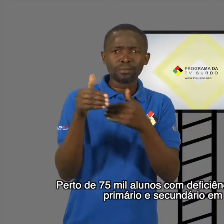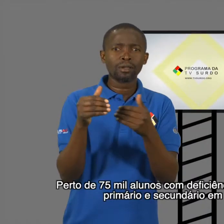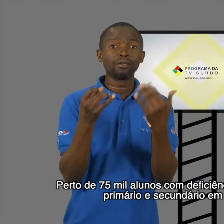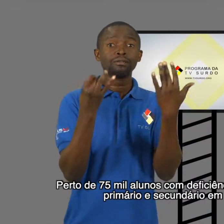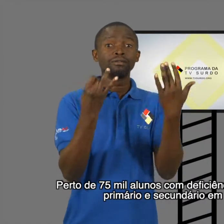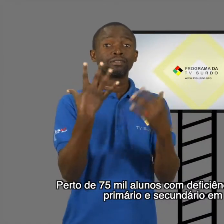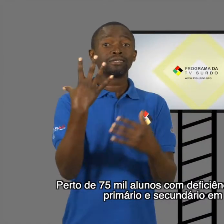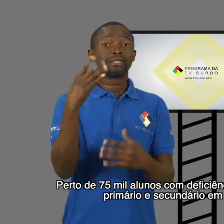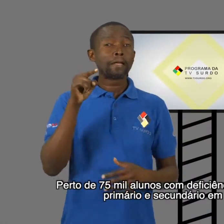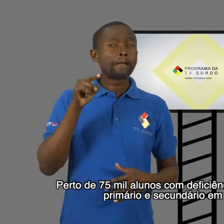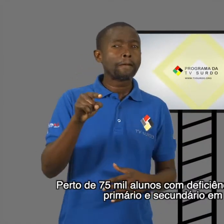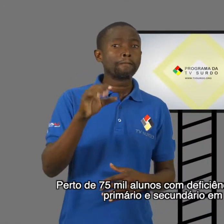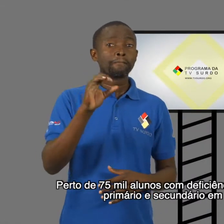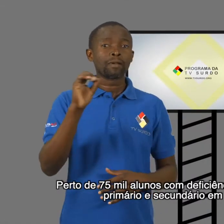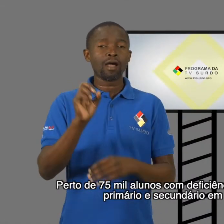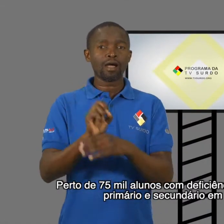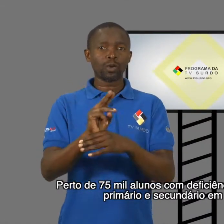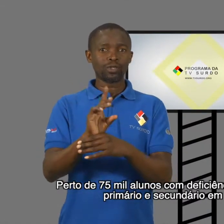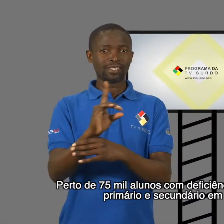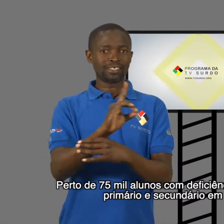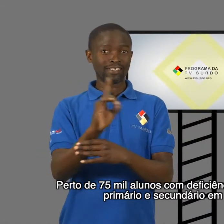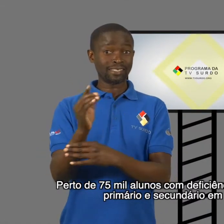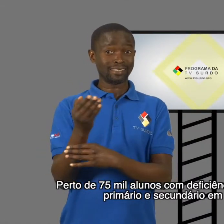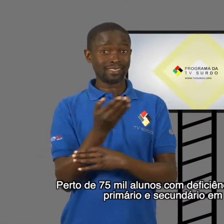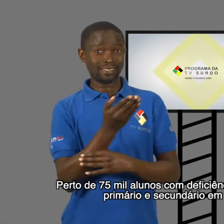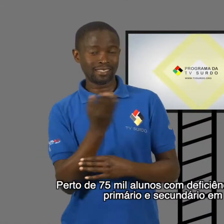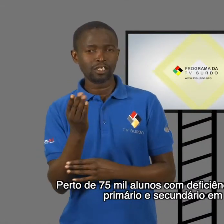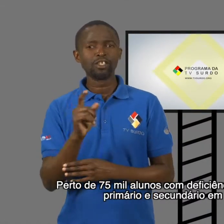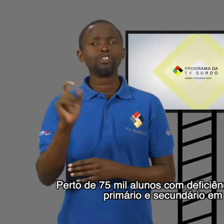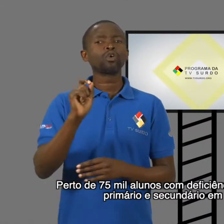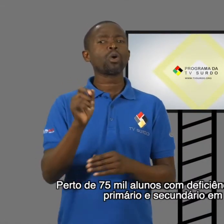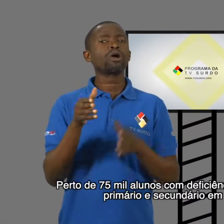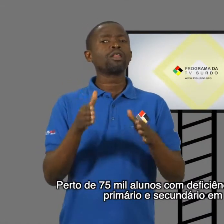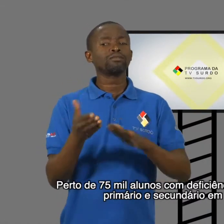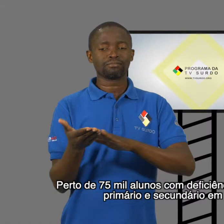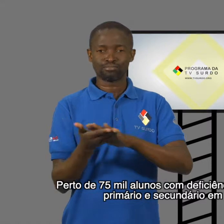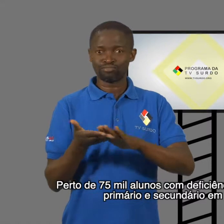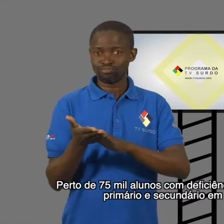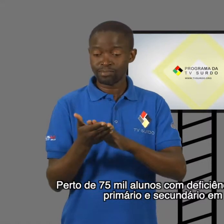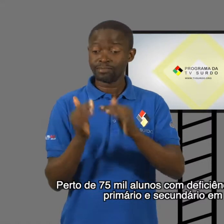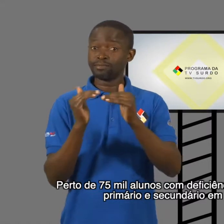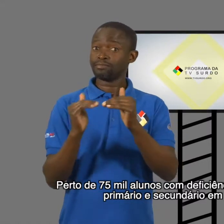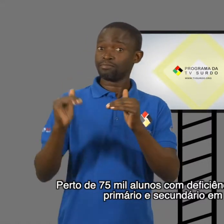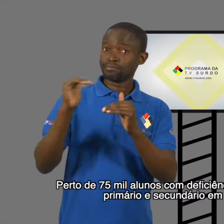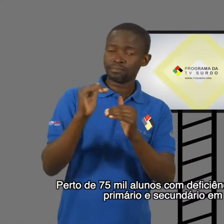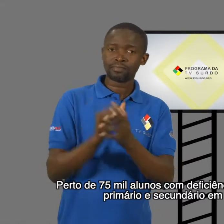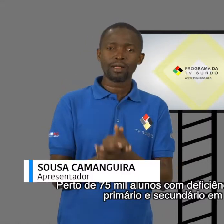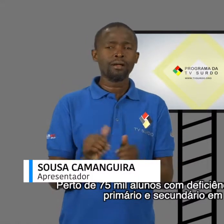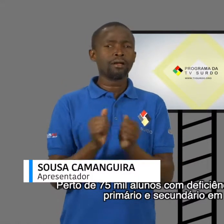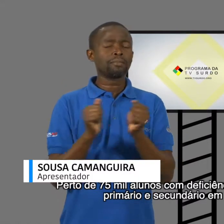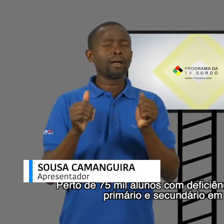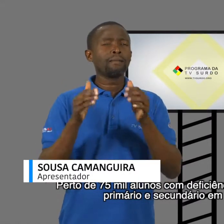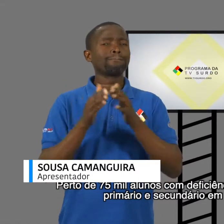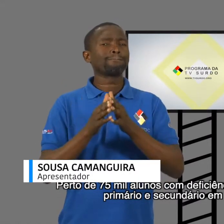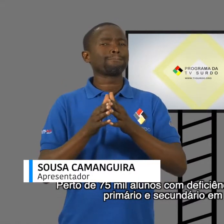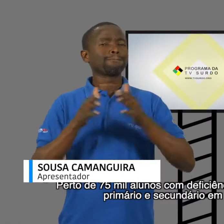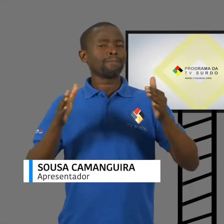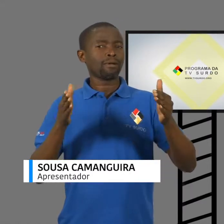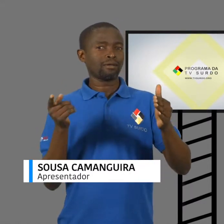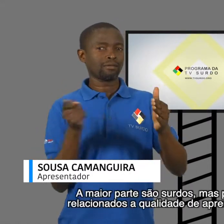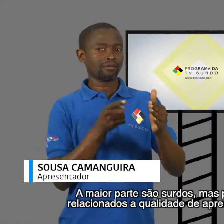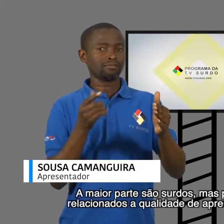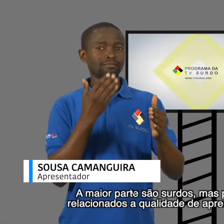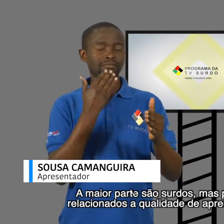Perto de 75 mil alunos com deficiência frequentam o ensino primário e secundário em